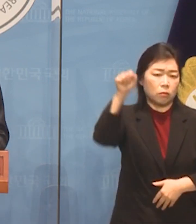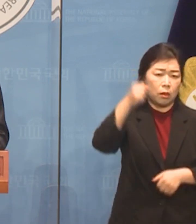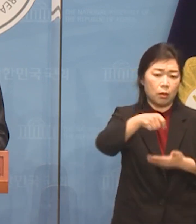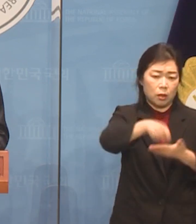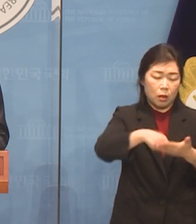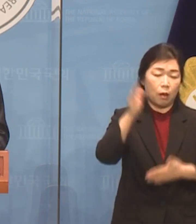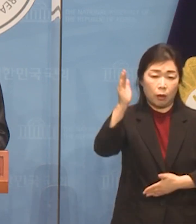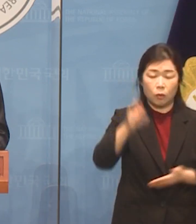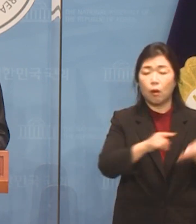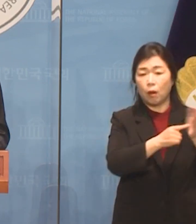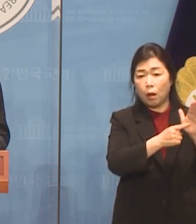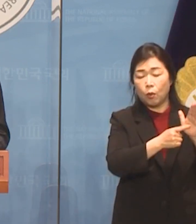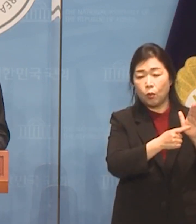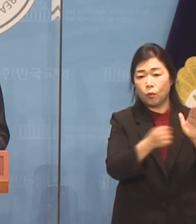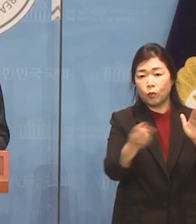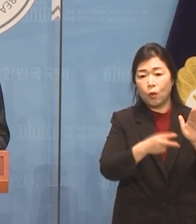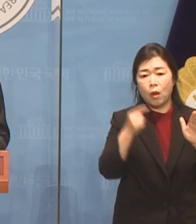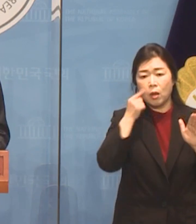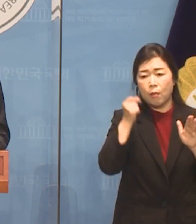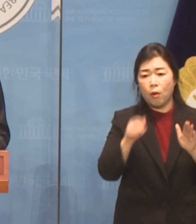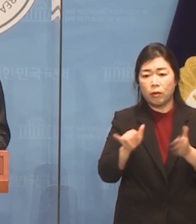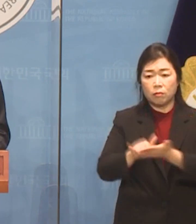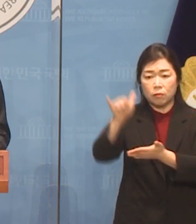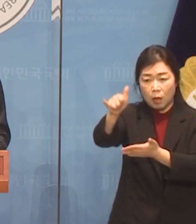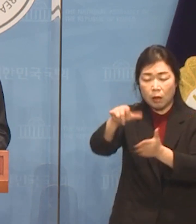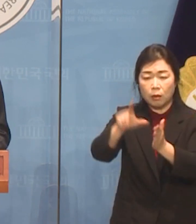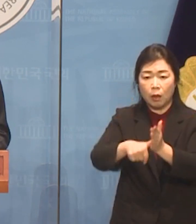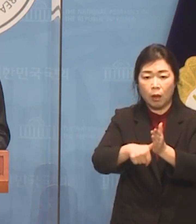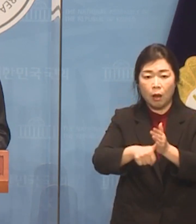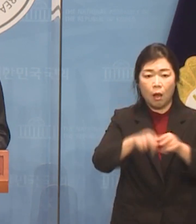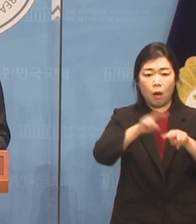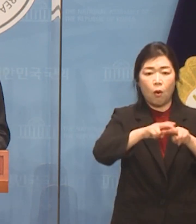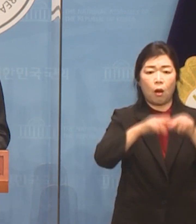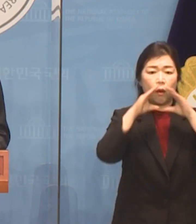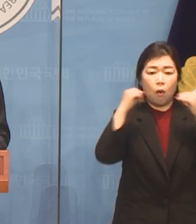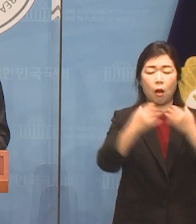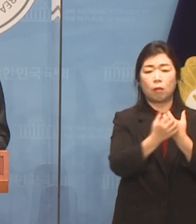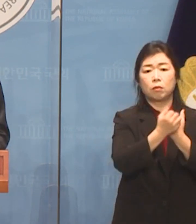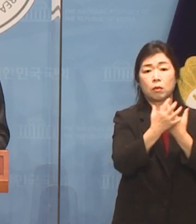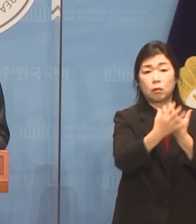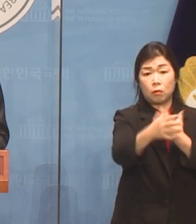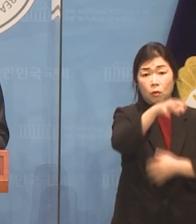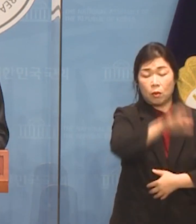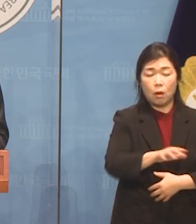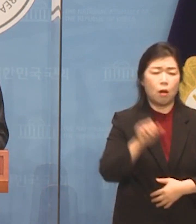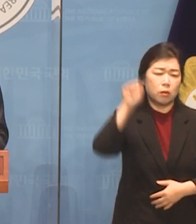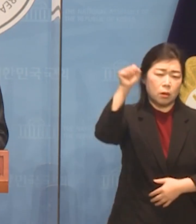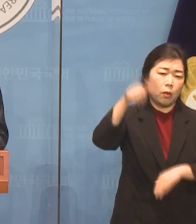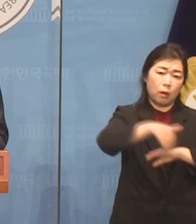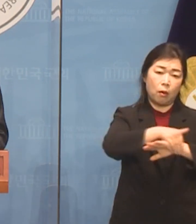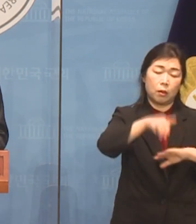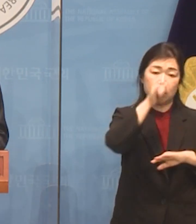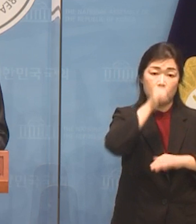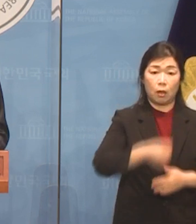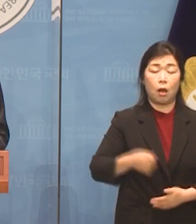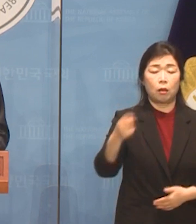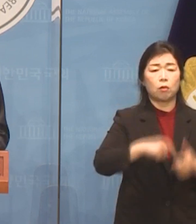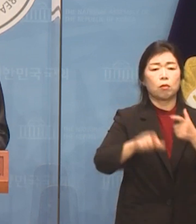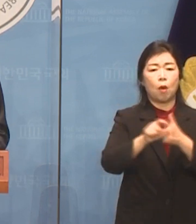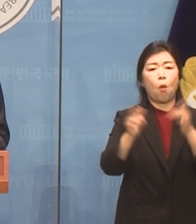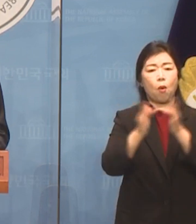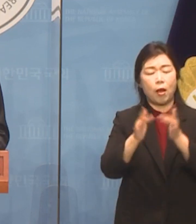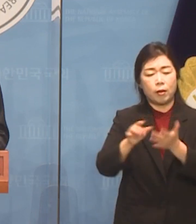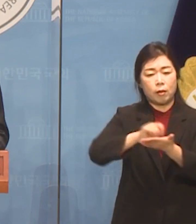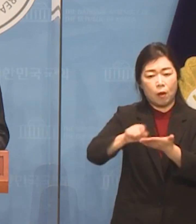규탄 기자회를 열고 방일 기간에는 광화문에서 시위도 계획하고 있습니다 온라인에서도